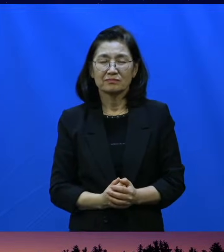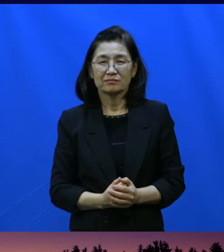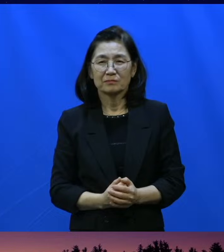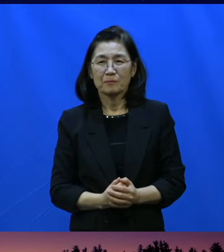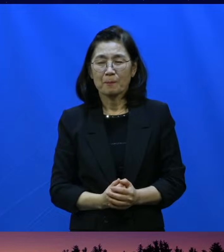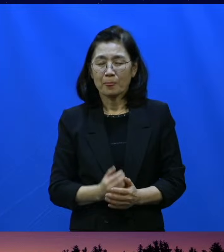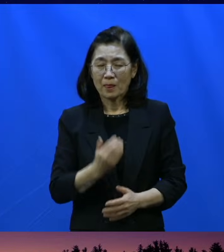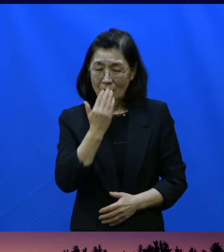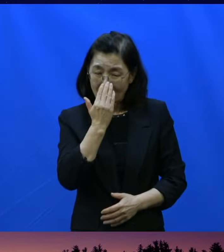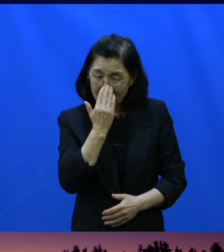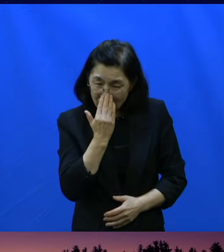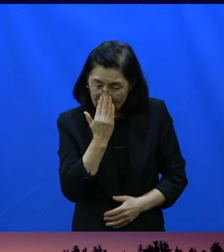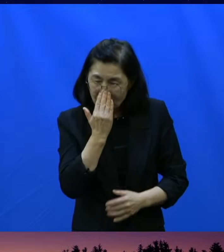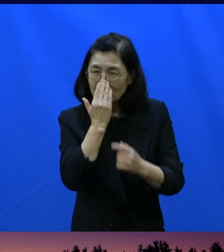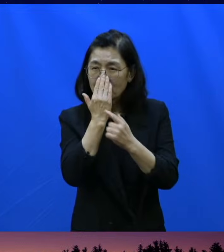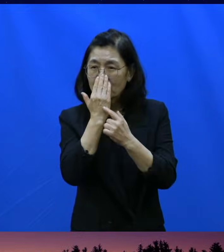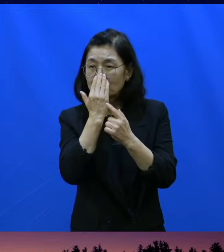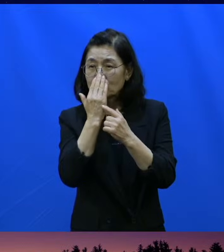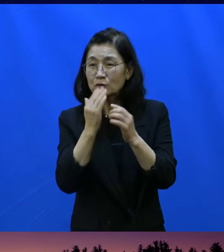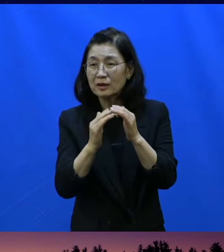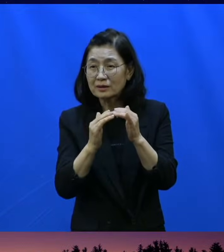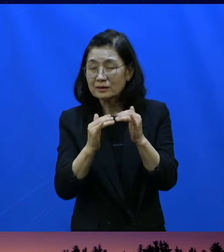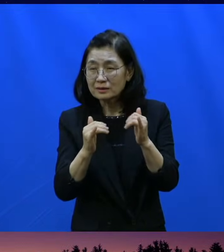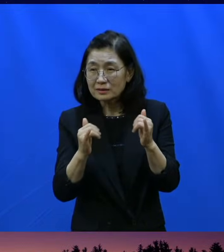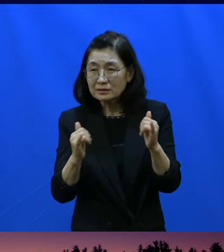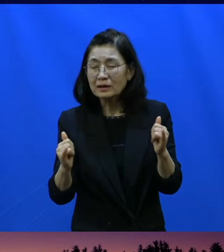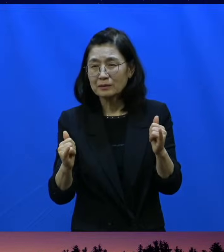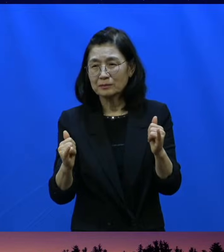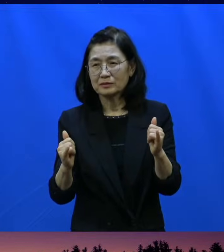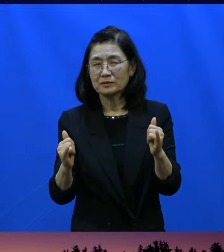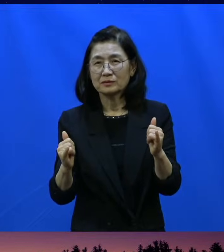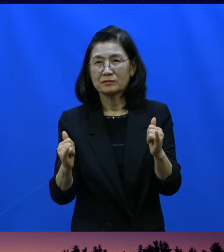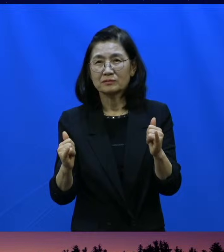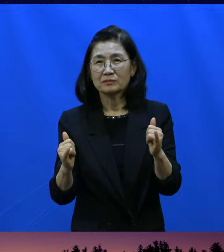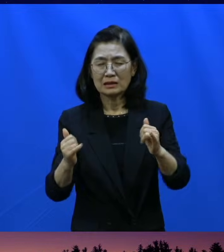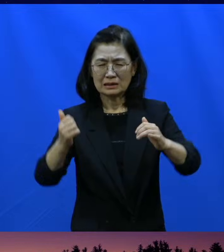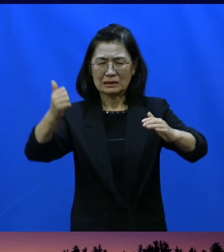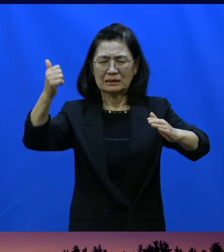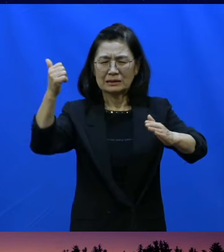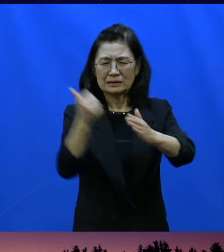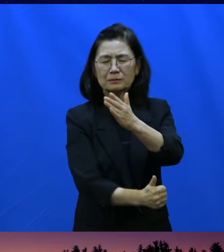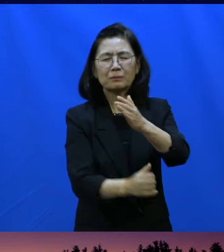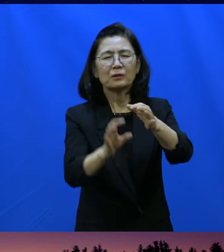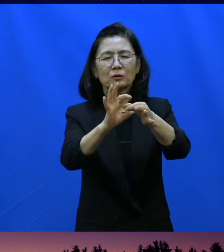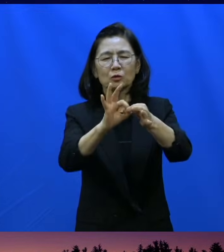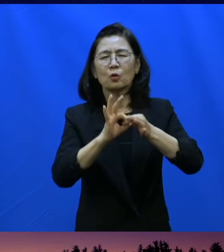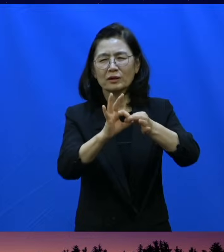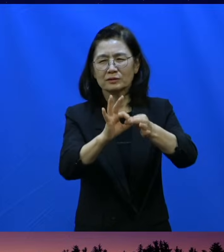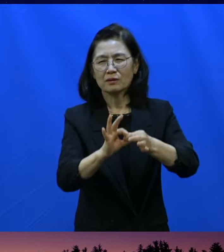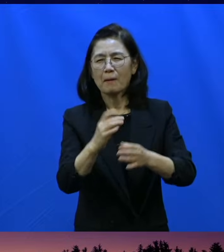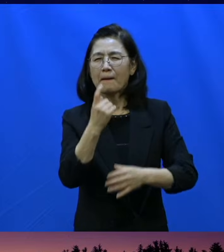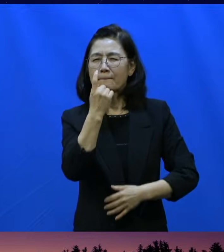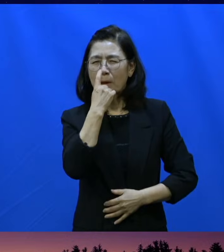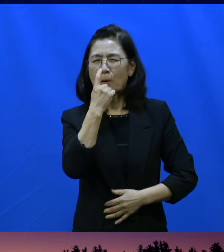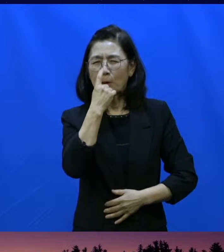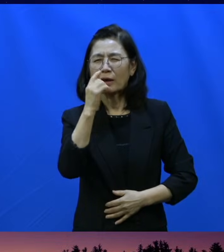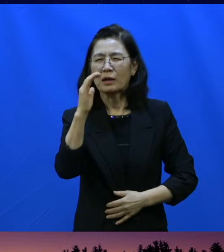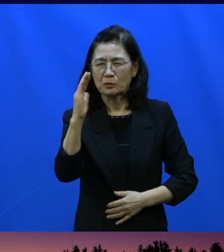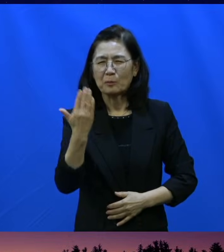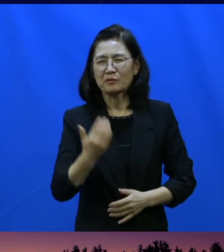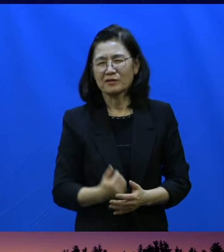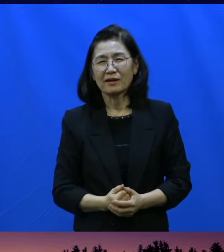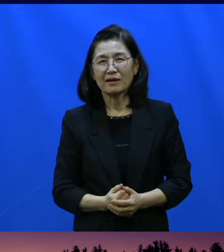그래서 겸손은 대가지불을 하고야 체득하는 겁니다. 그런 면에서 실패는 유익하다는 거예요. 시편